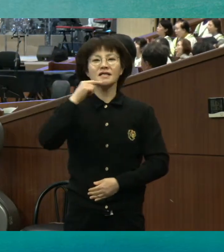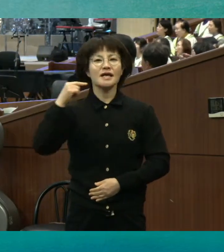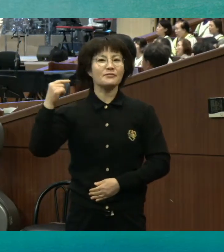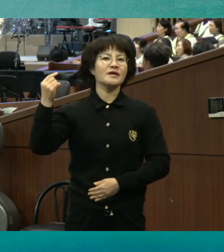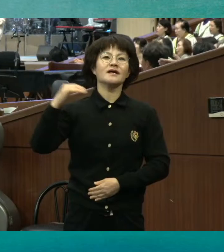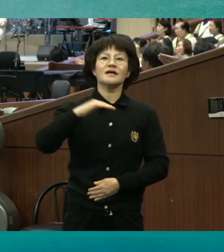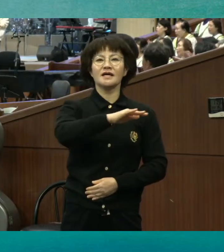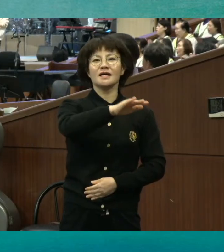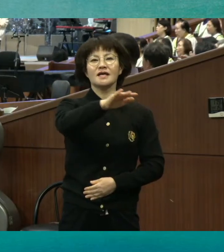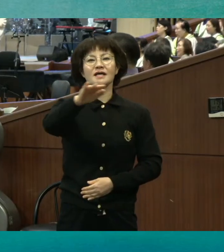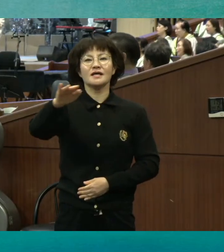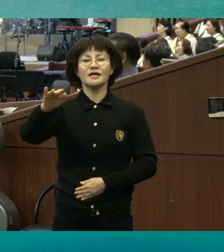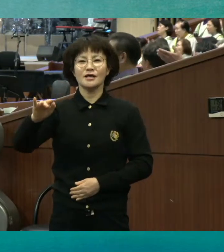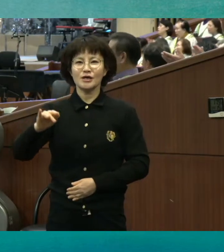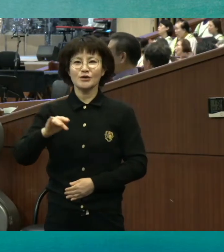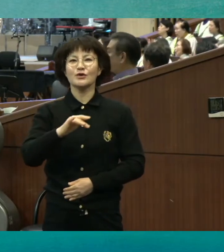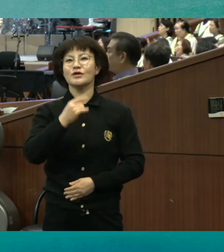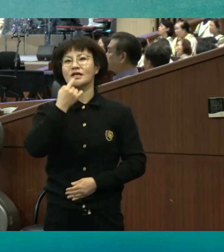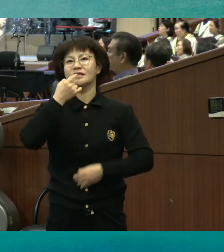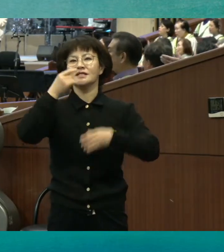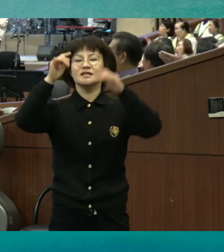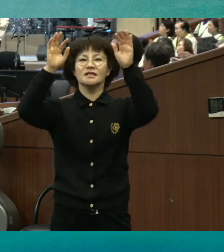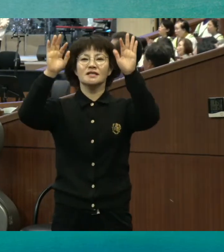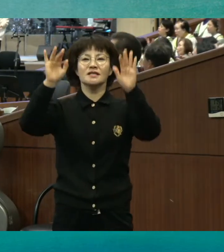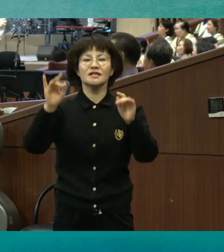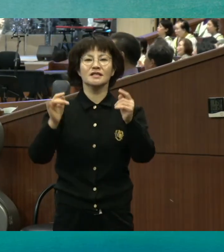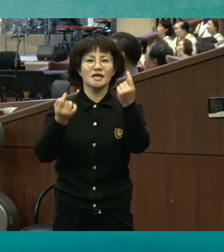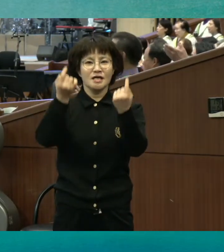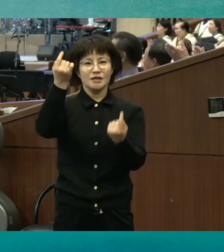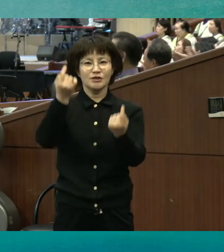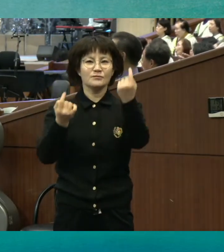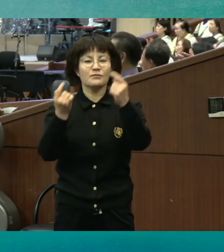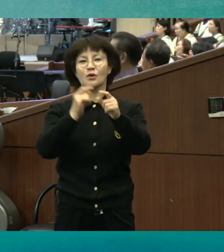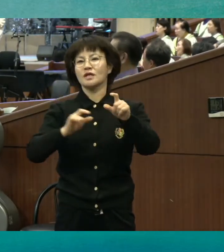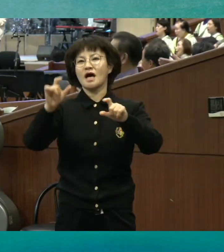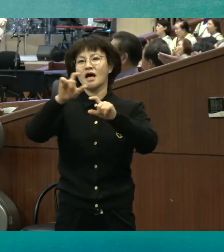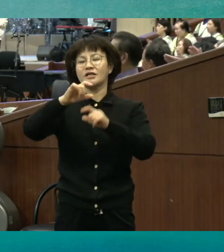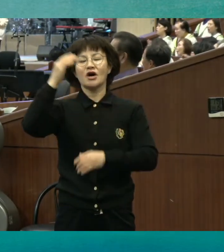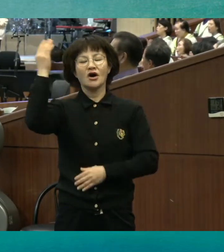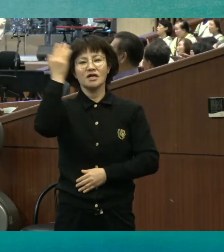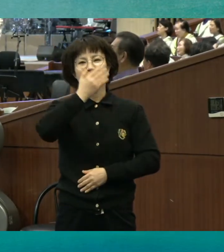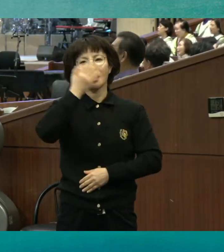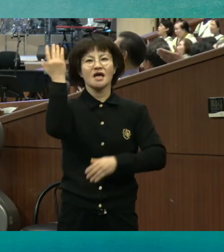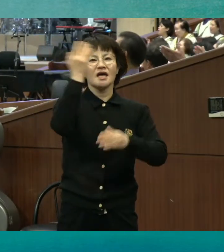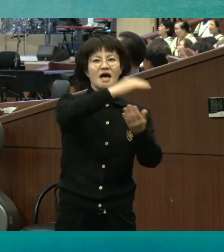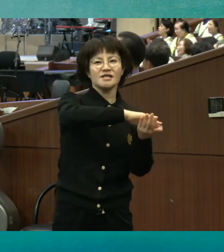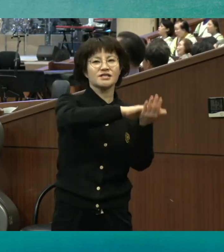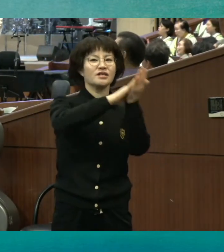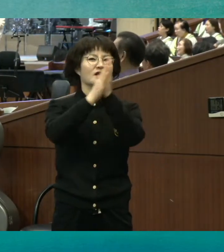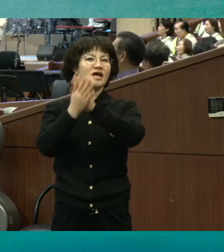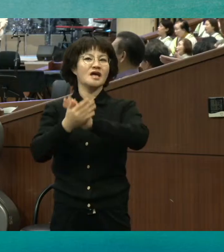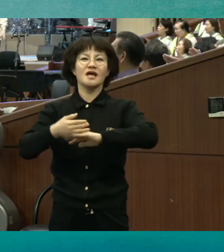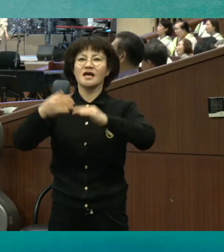피 우리를 눈보다 너희게